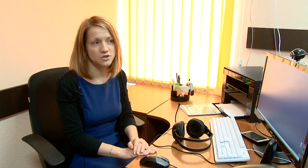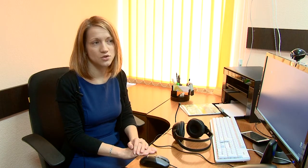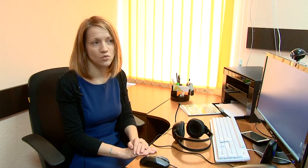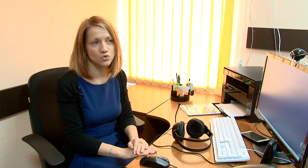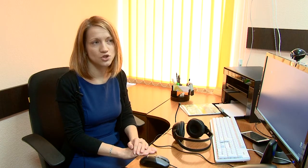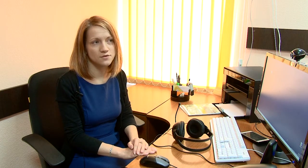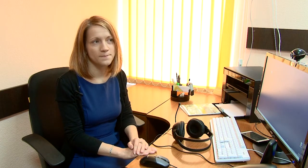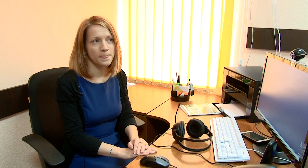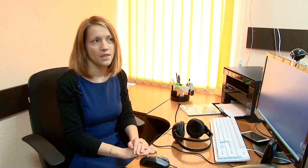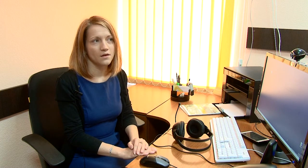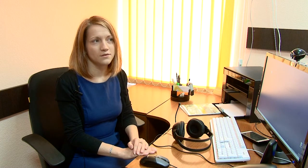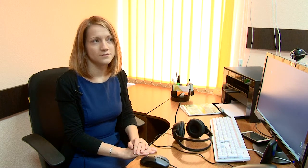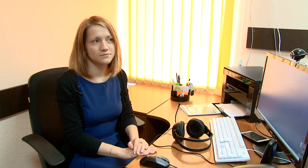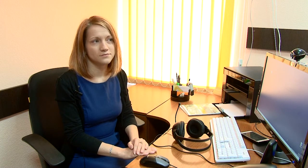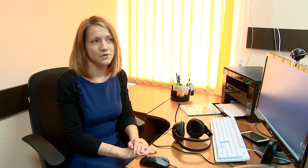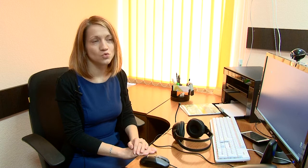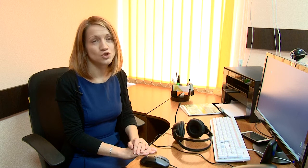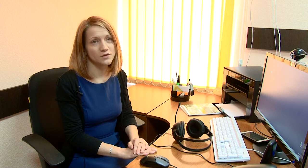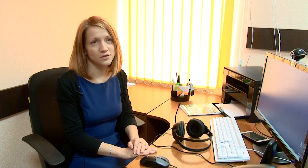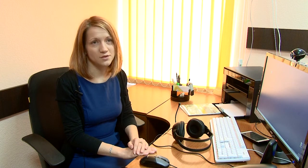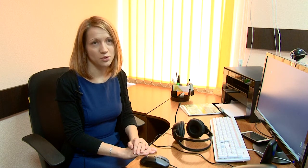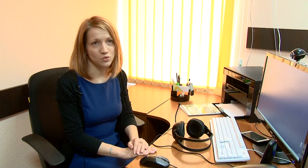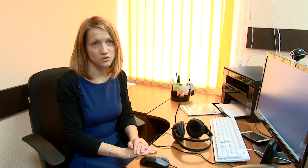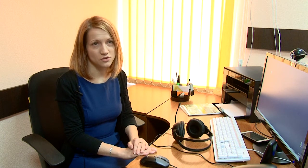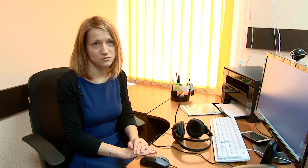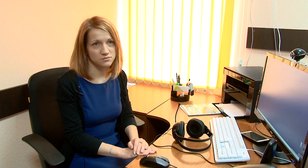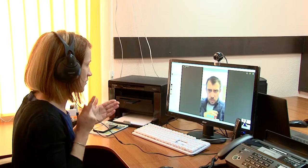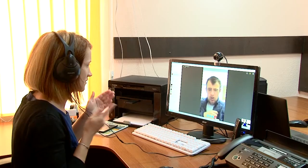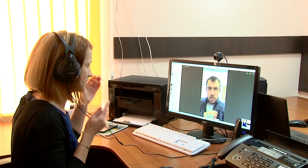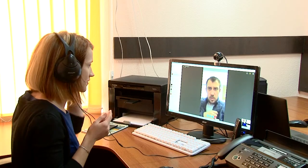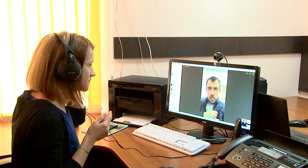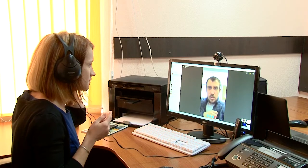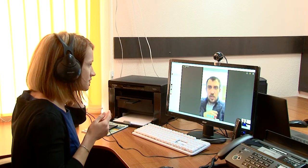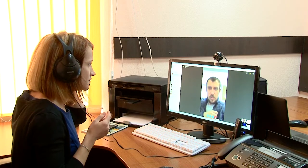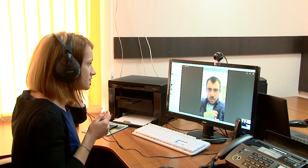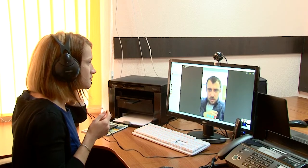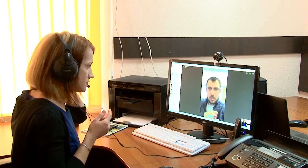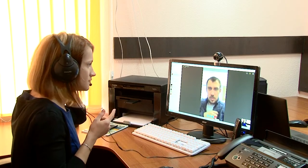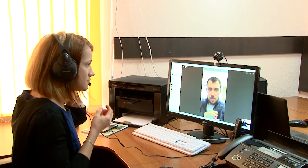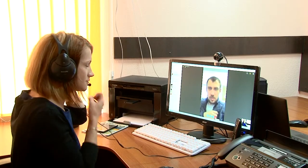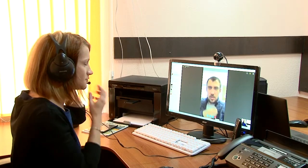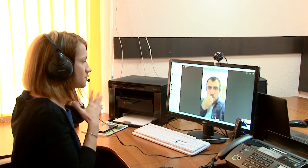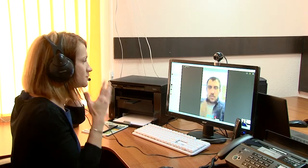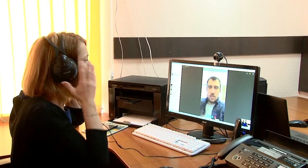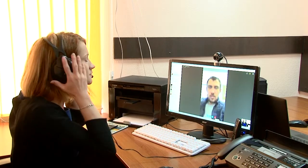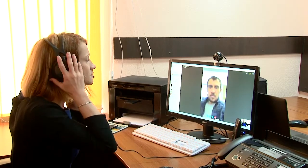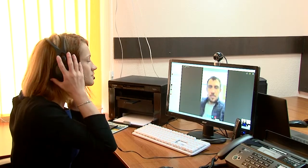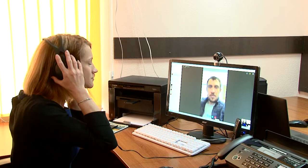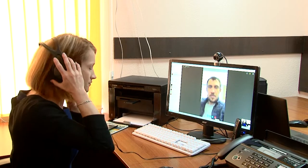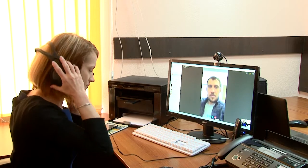конечно, очень душевно к ним подходишь. Несмотря на то, что появился диспетчерский центр в Рязани совсем